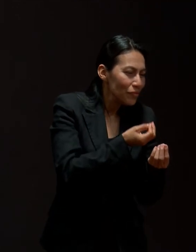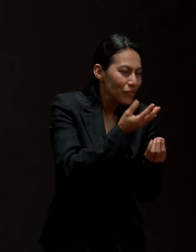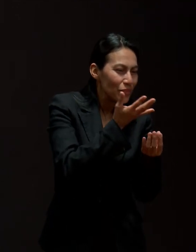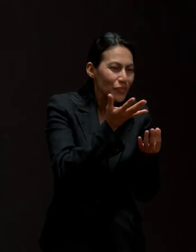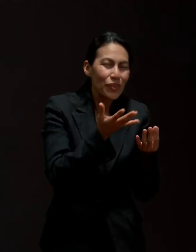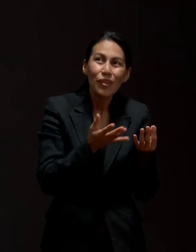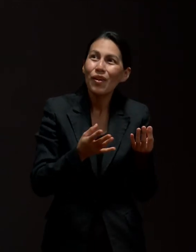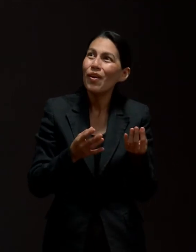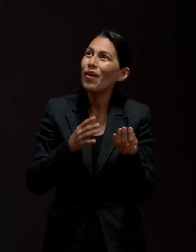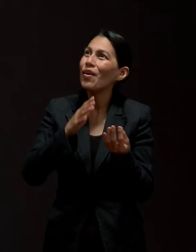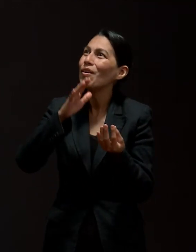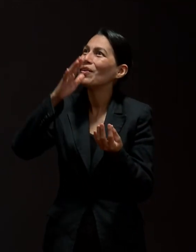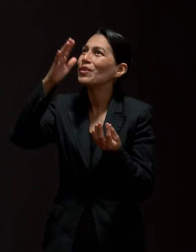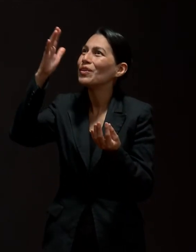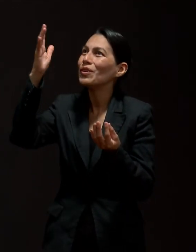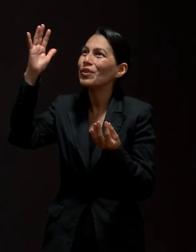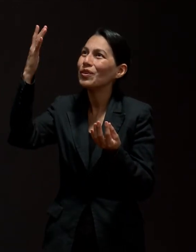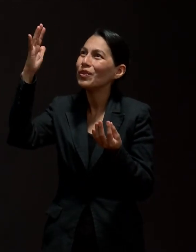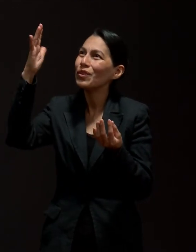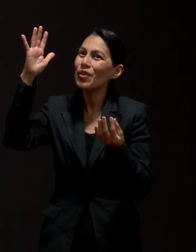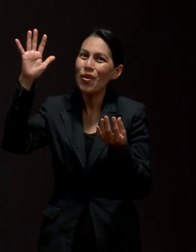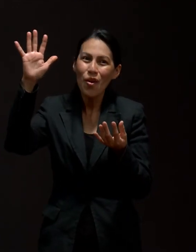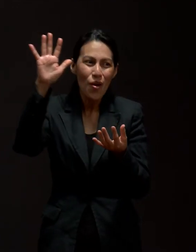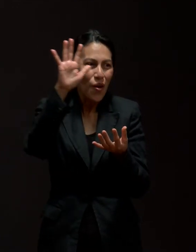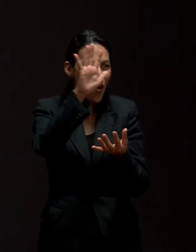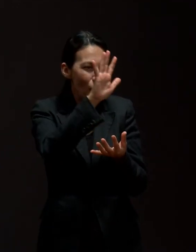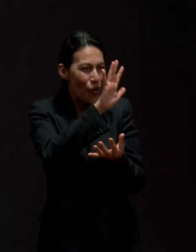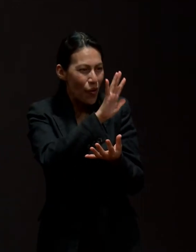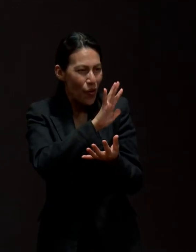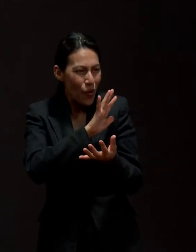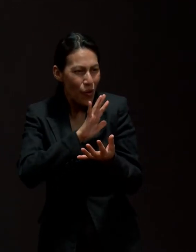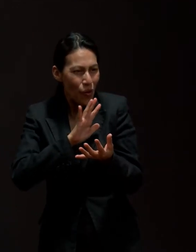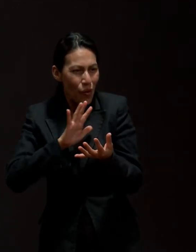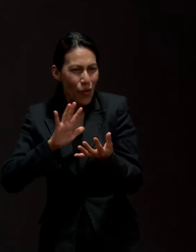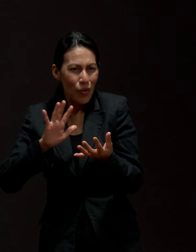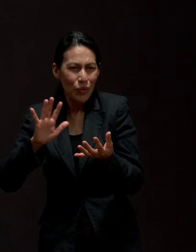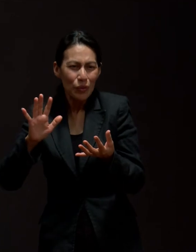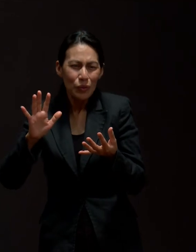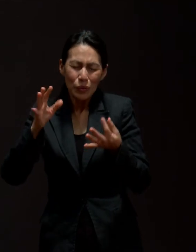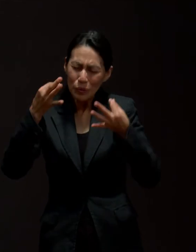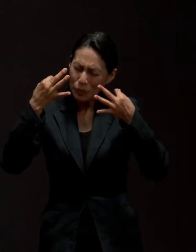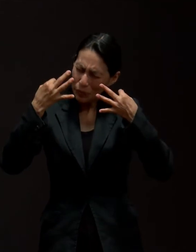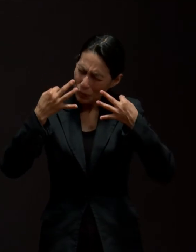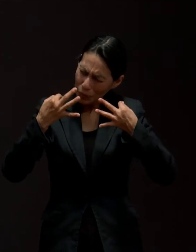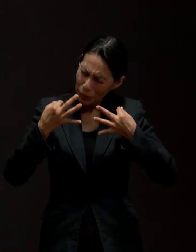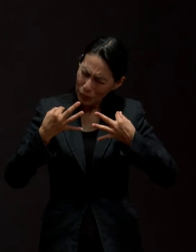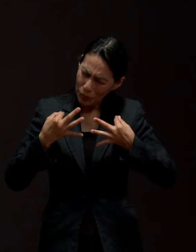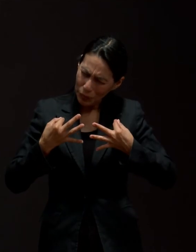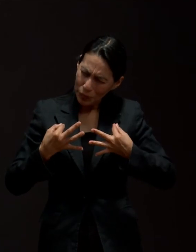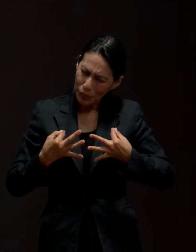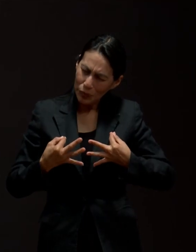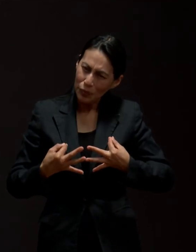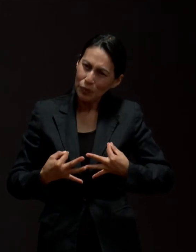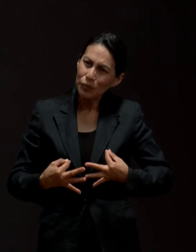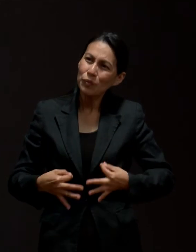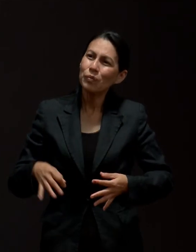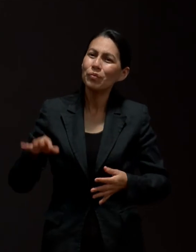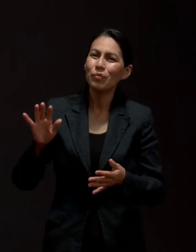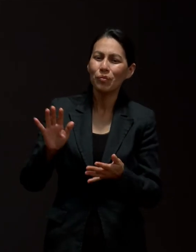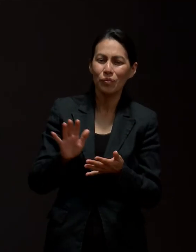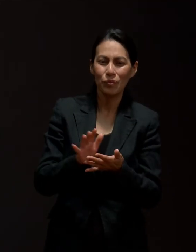sol, tus obras son supremas, cada